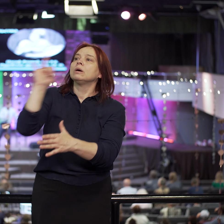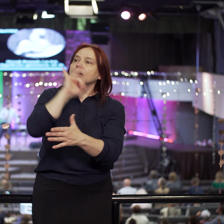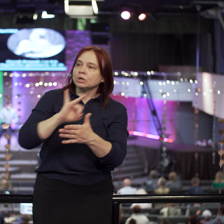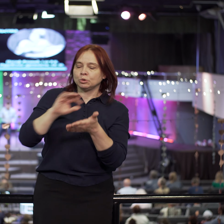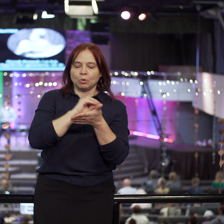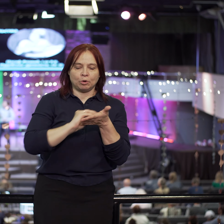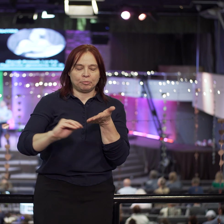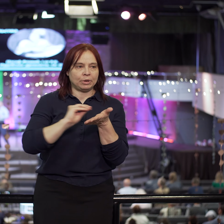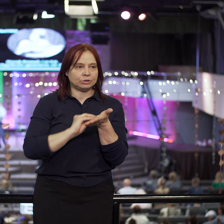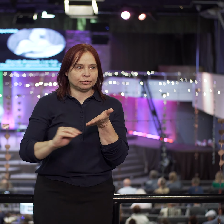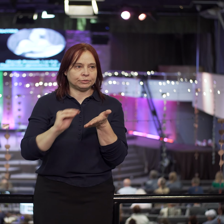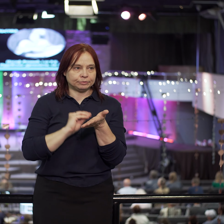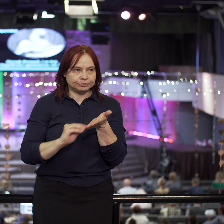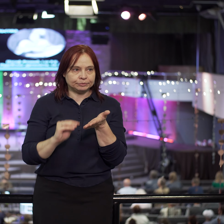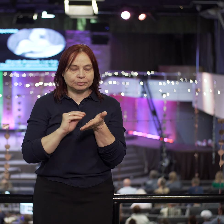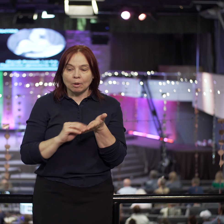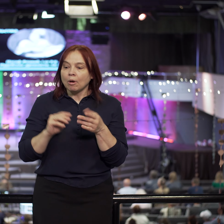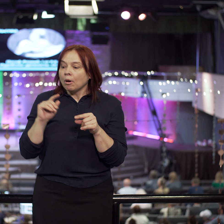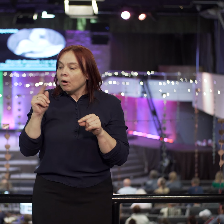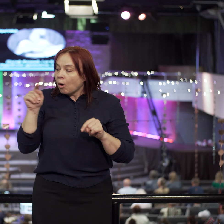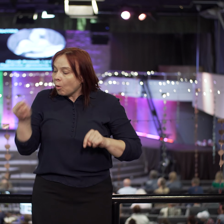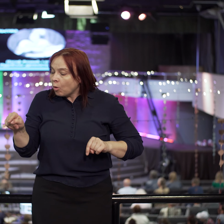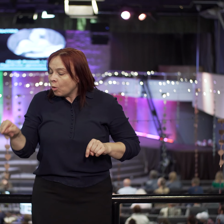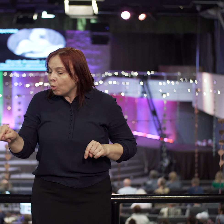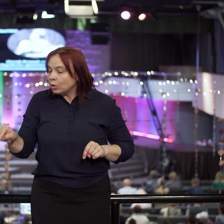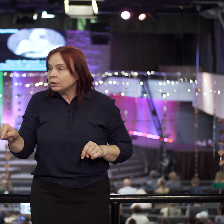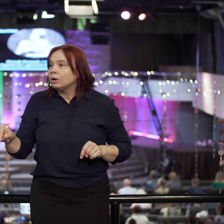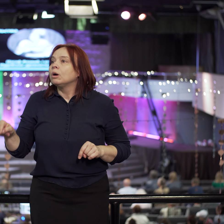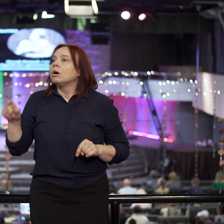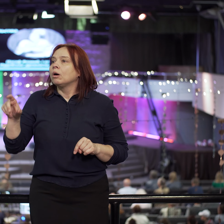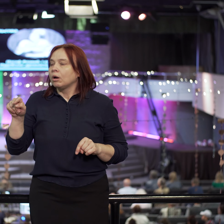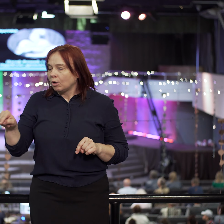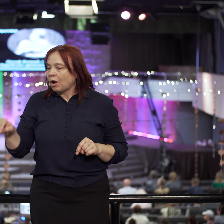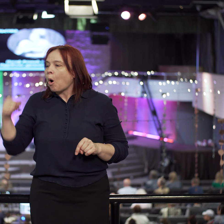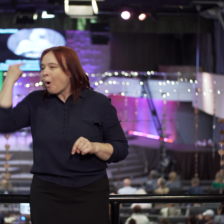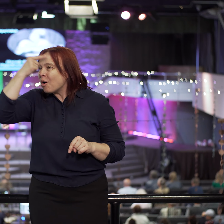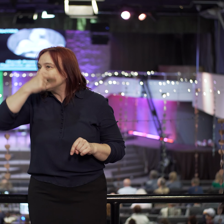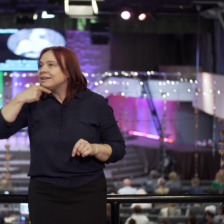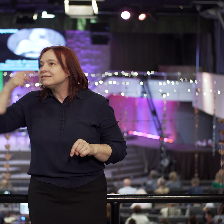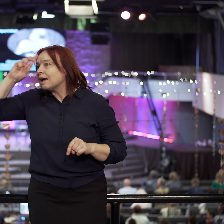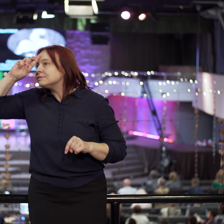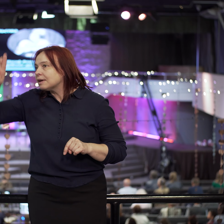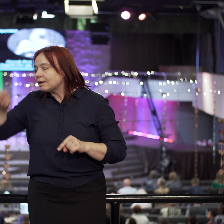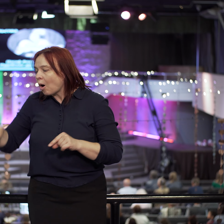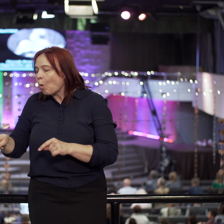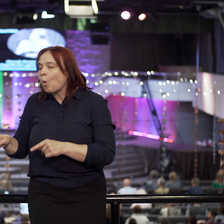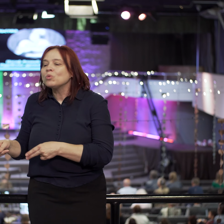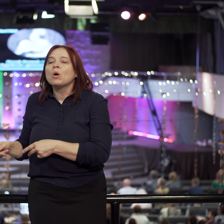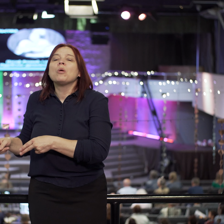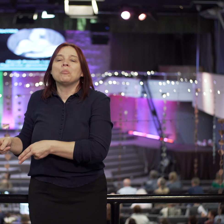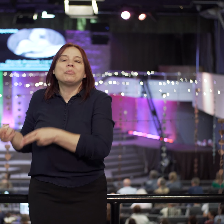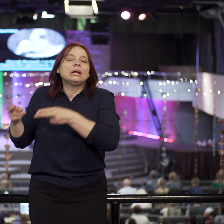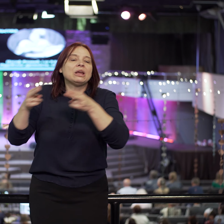приедет от лица царя к другому царю и принесет там большой подарок, но сейчас суть не о том, что он